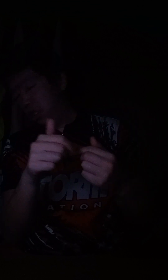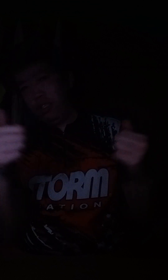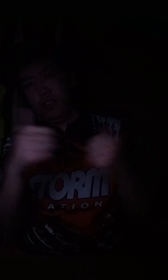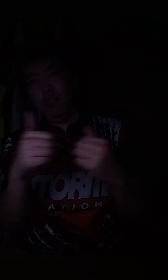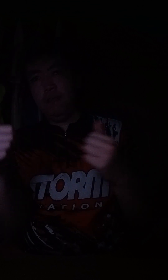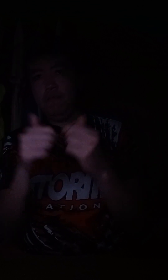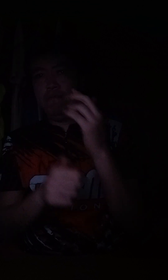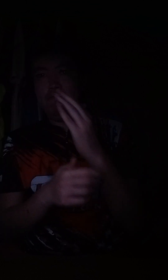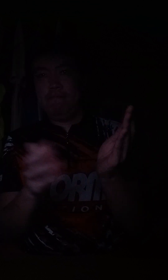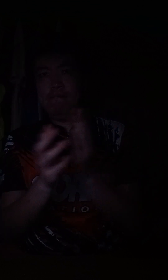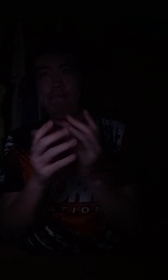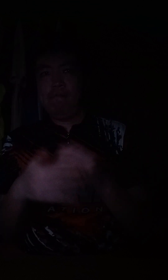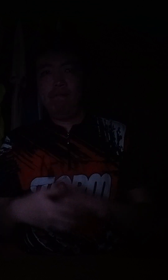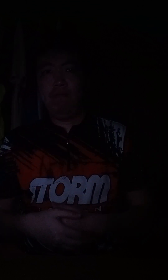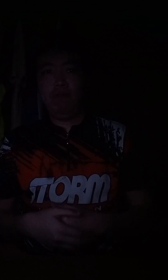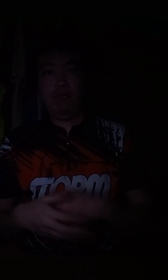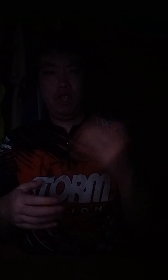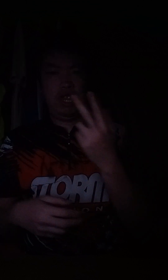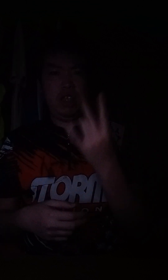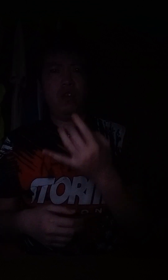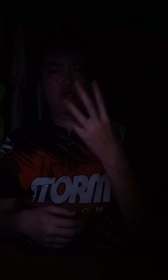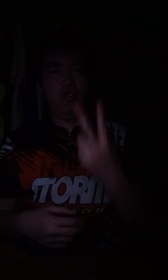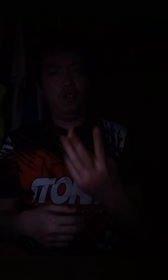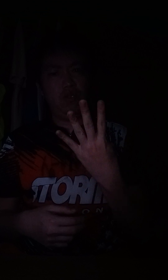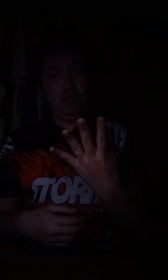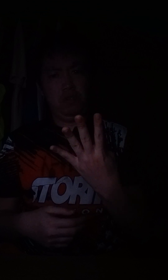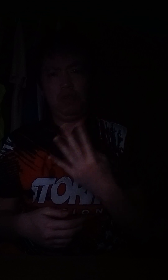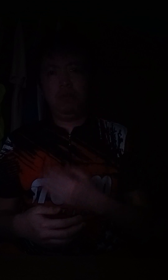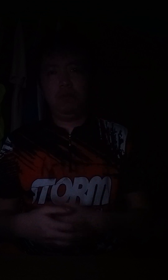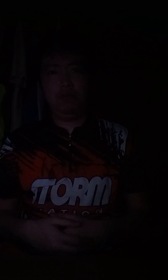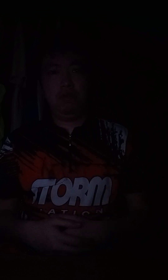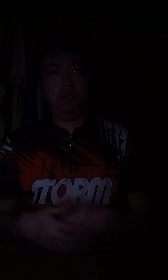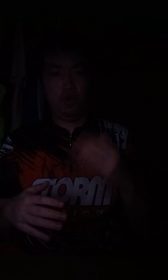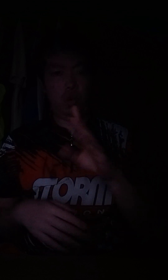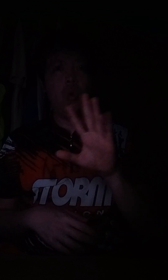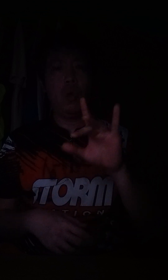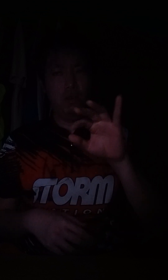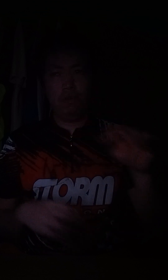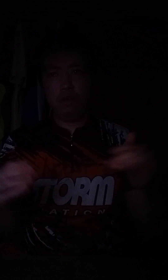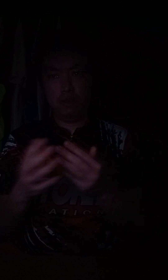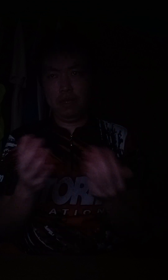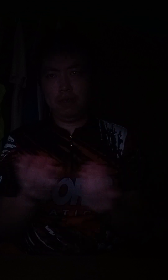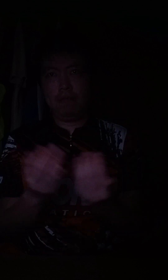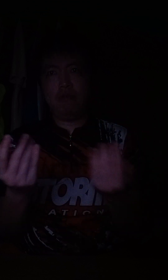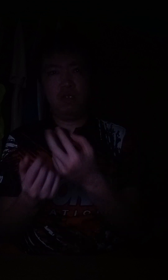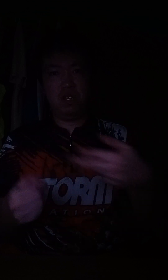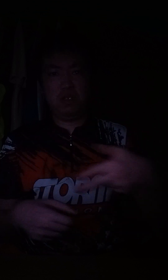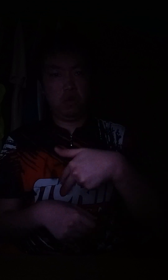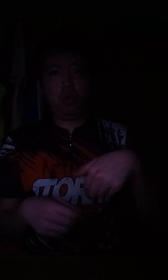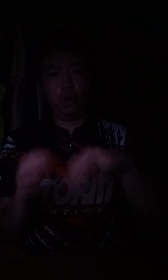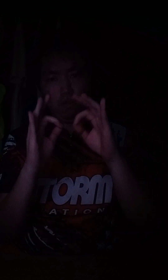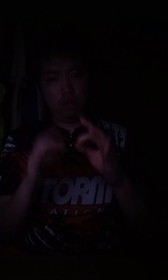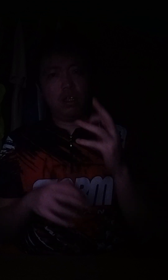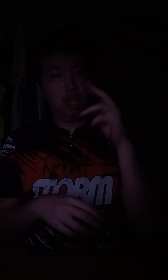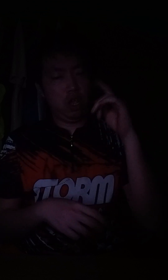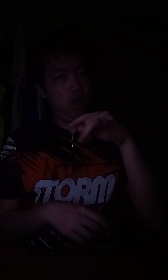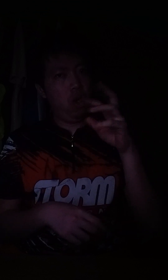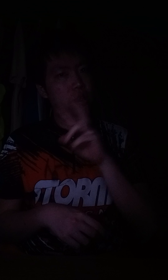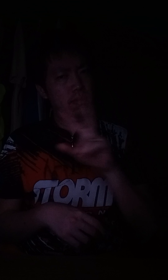사고가 났습니다. 다친 사람은 모두 24명입니다. 50대 운전자를 포함해 통근버스에 타있던 23명이 경상을 입고